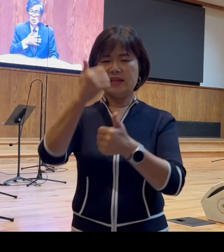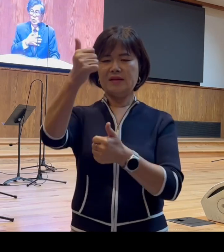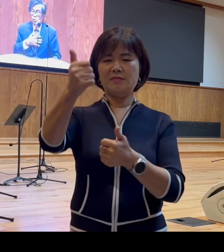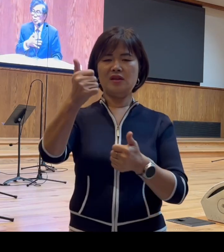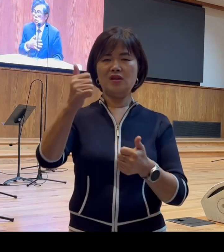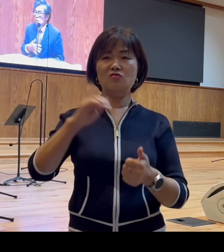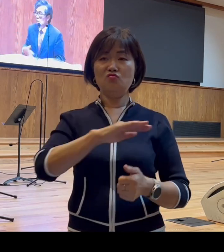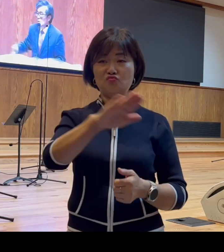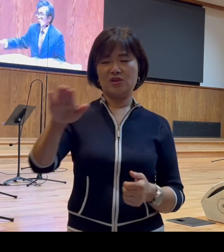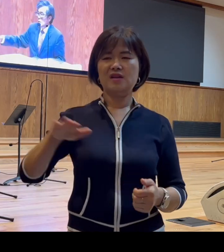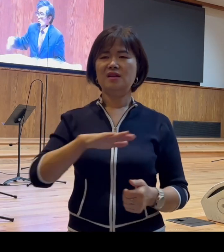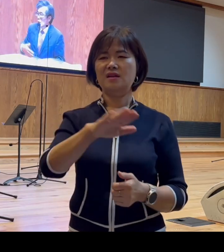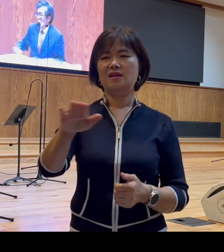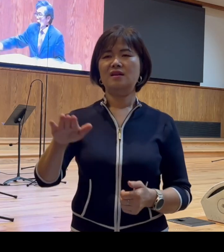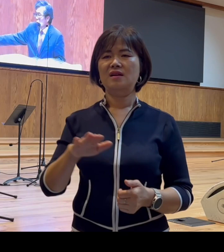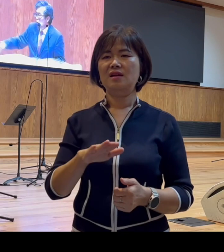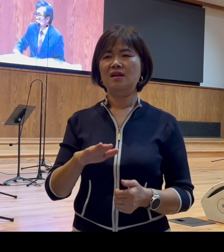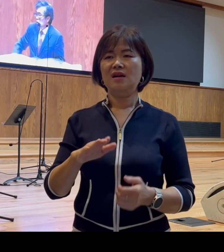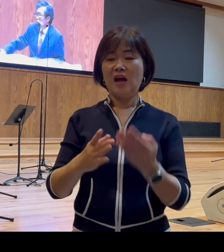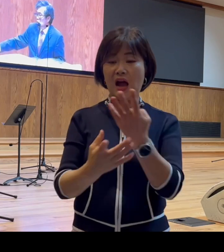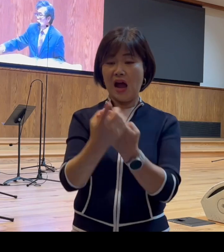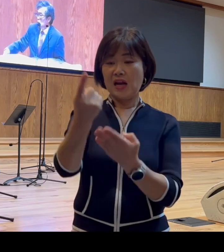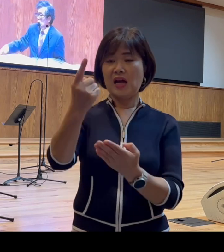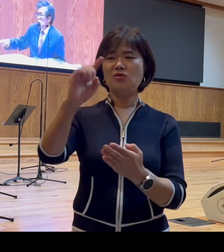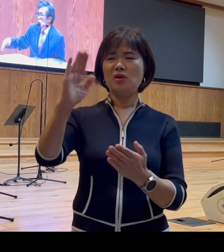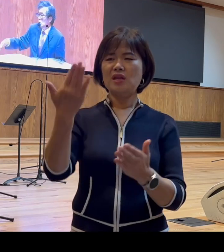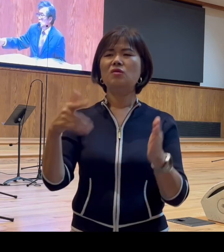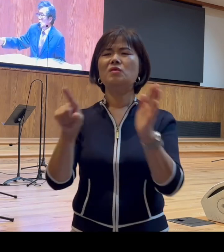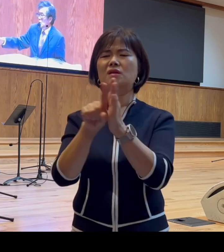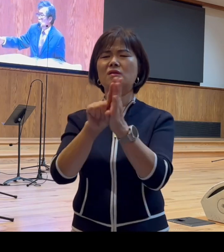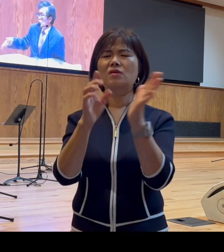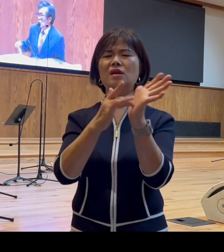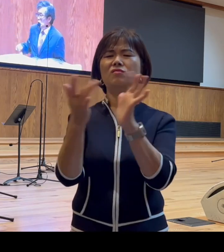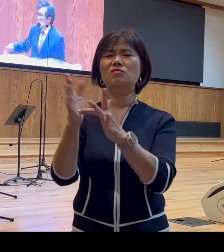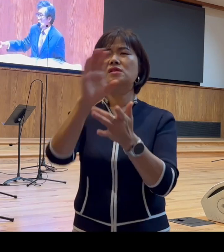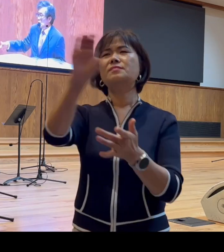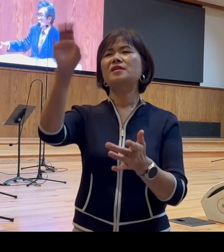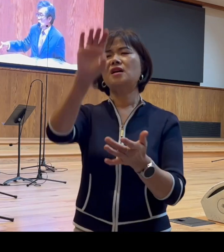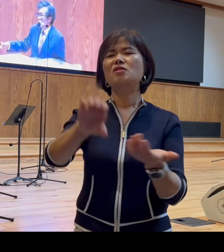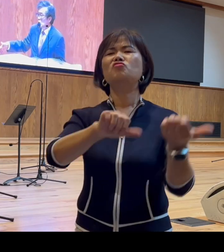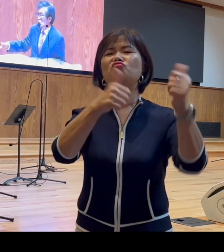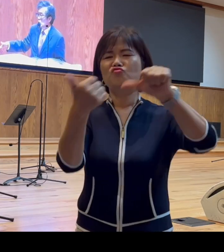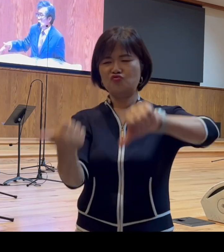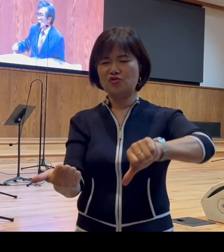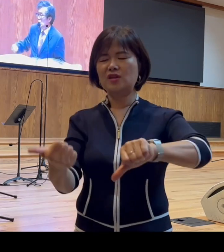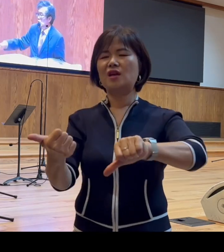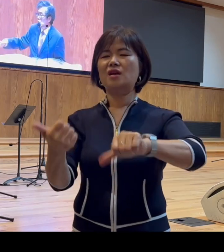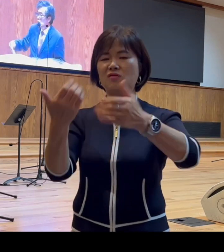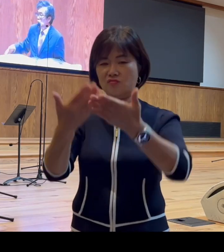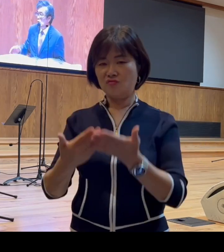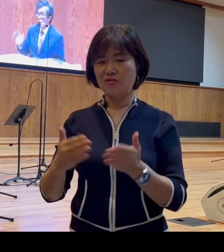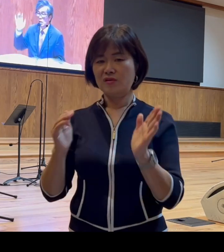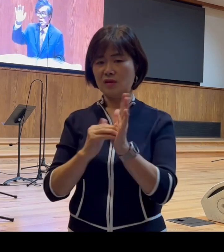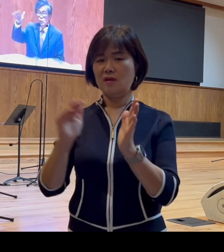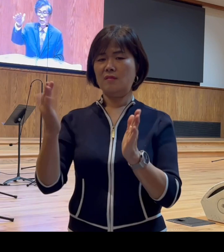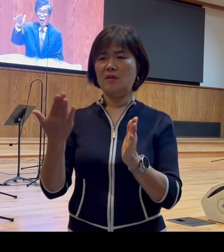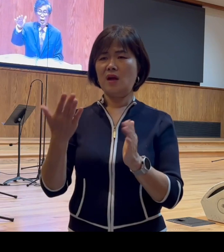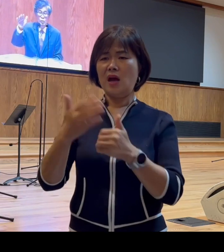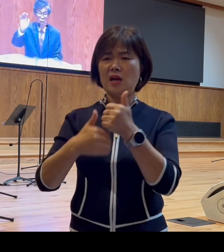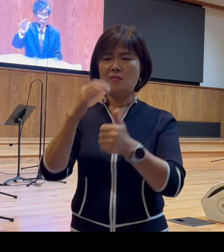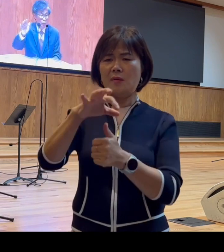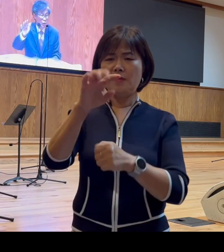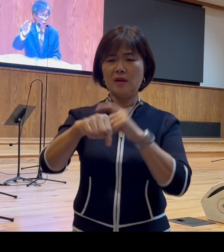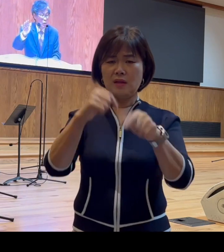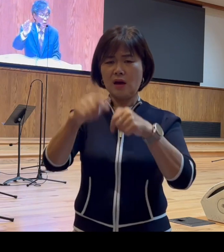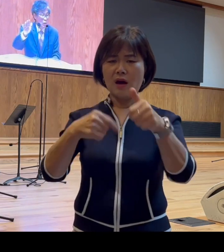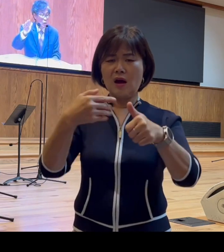하나님이 우리를 하나 되게 하시려고 예수를 십자가에 죽게 하셨다, 이렇게 설명하고요. 그렇게 하나 된 사람들이 하나님 앞에